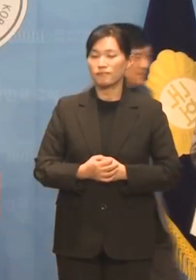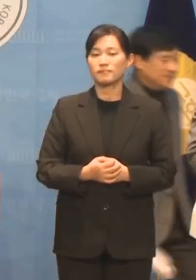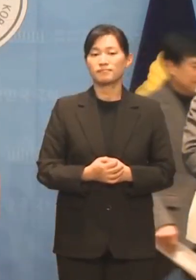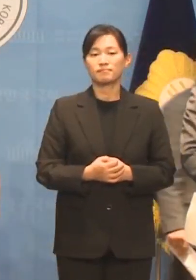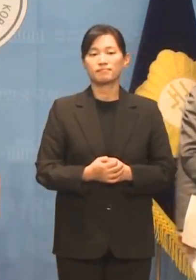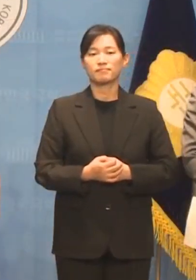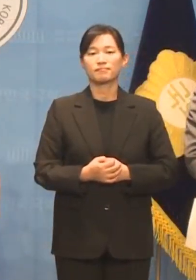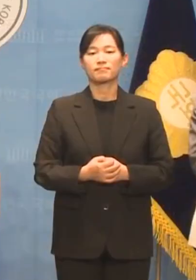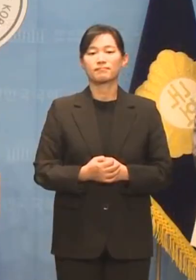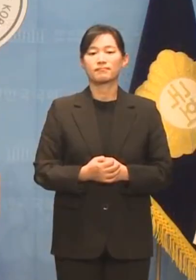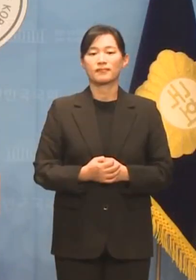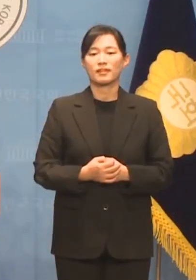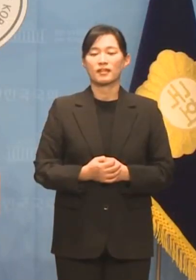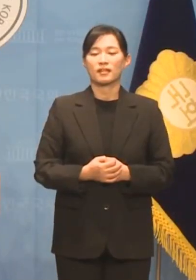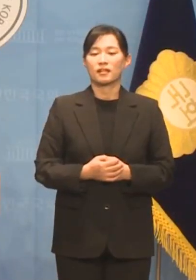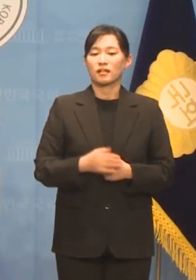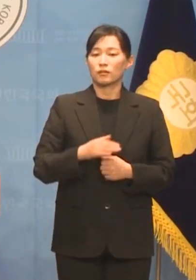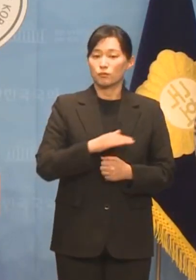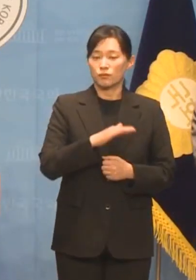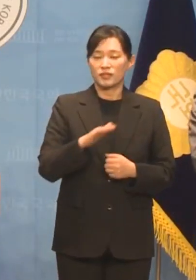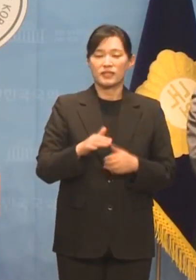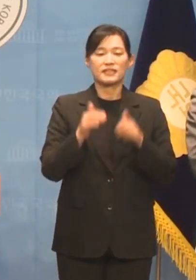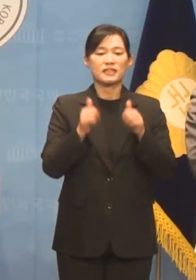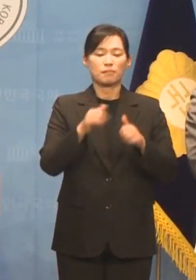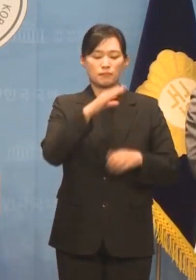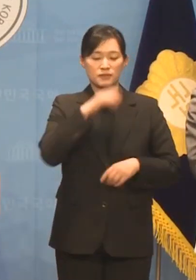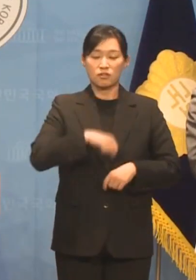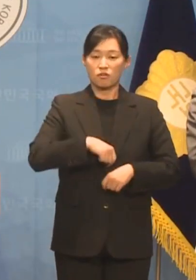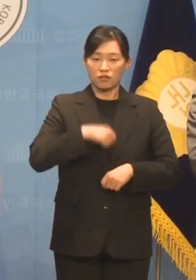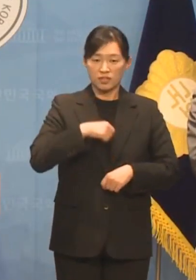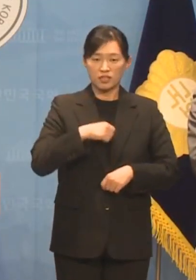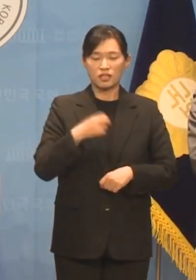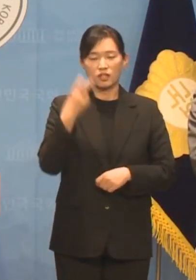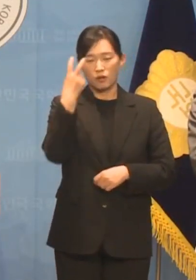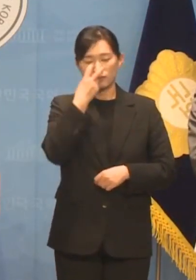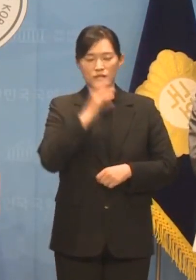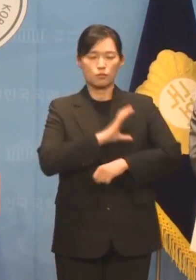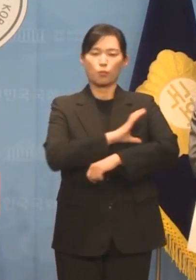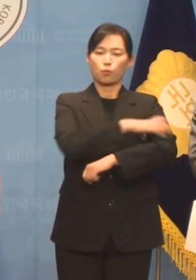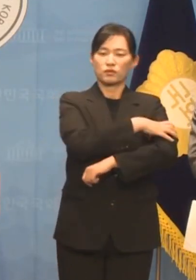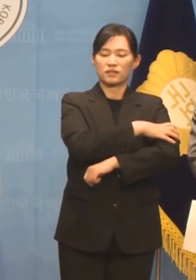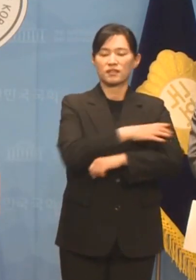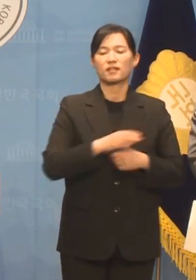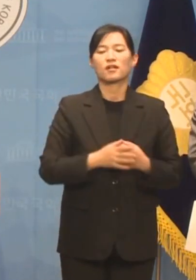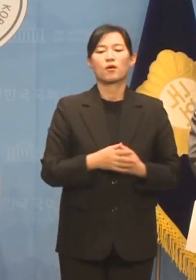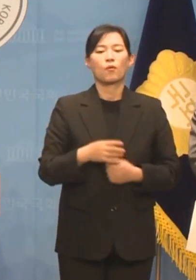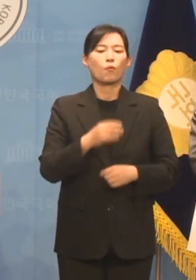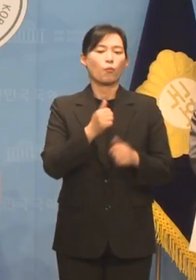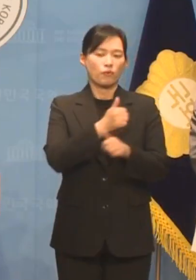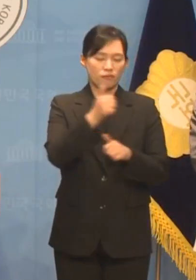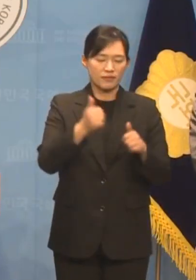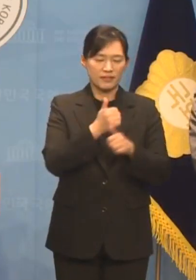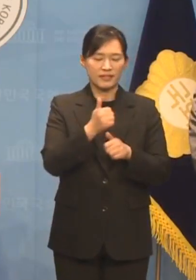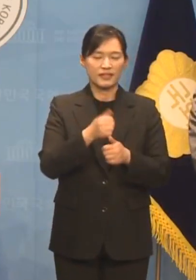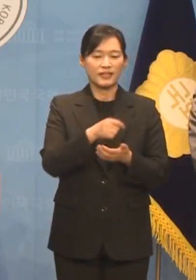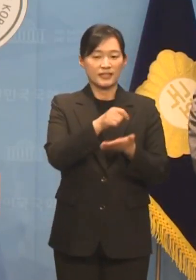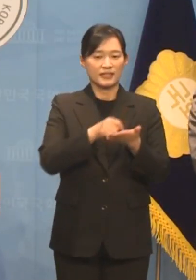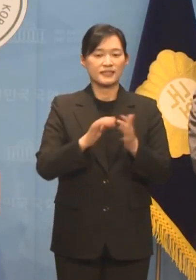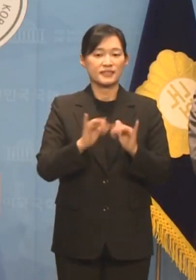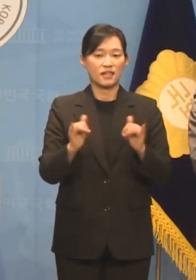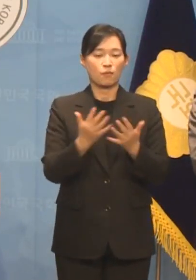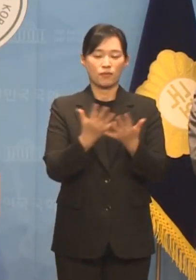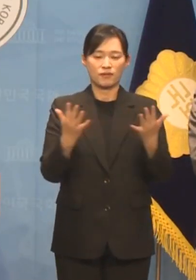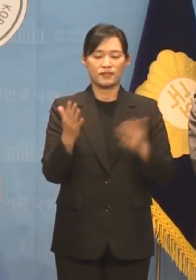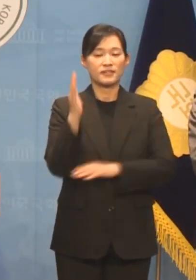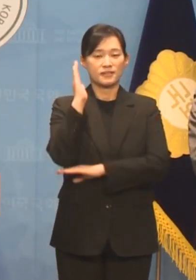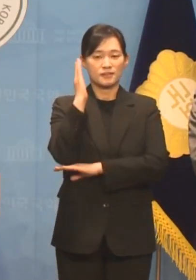네, 방금 우리 사법정의 및 검찰독재위원회 위원들께서 기자회견문에서